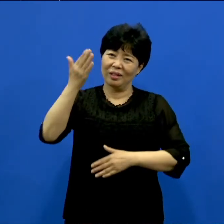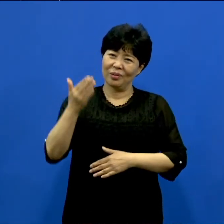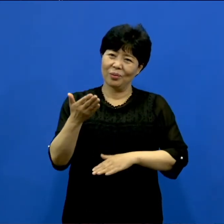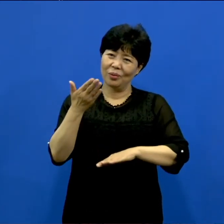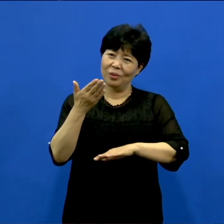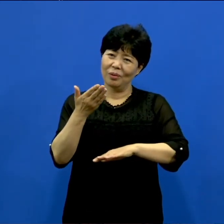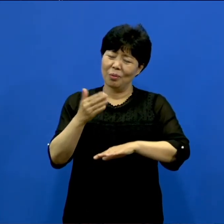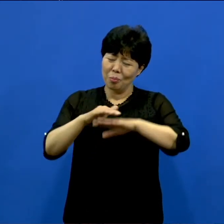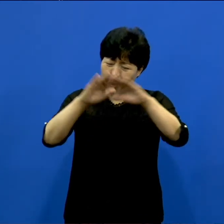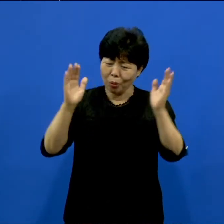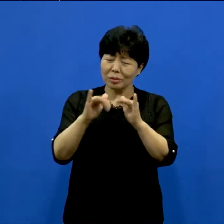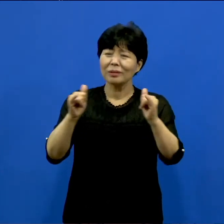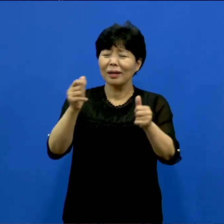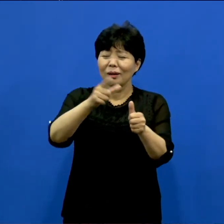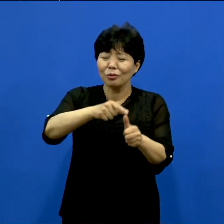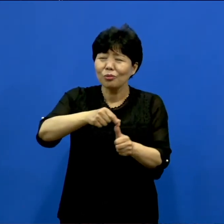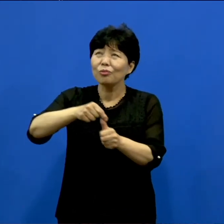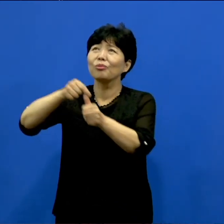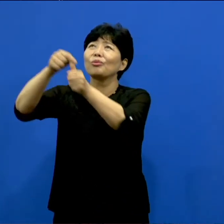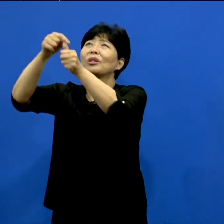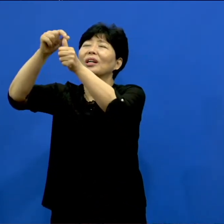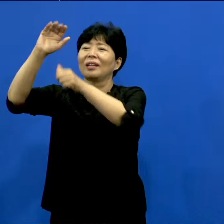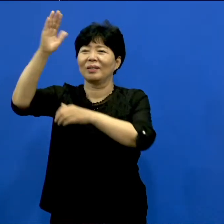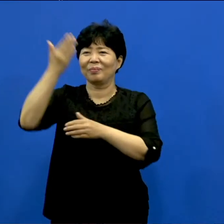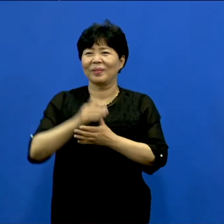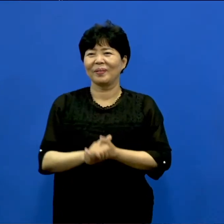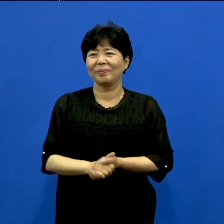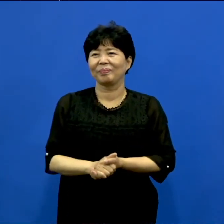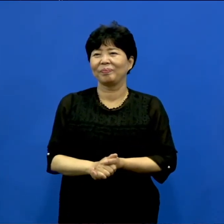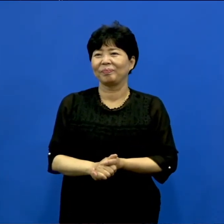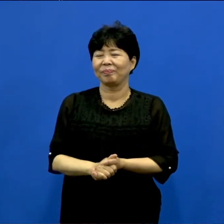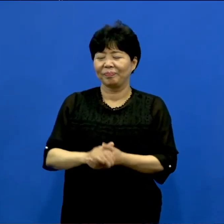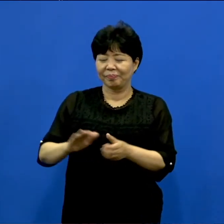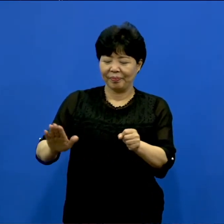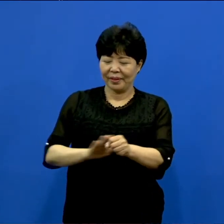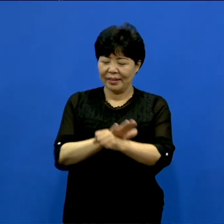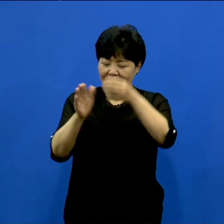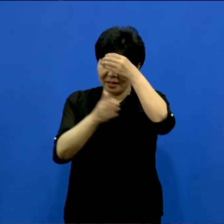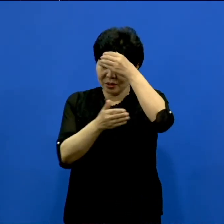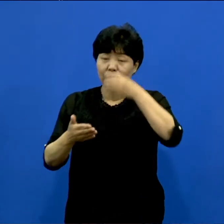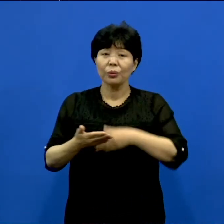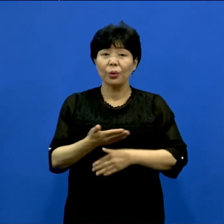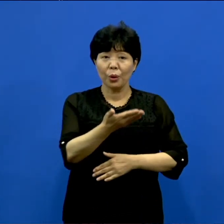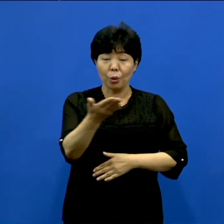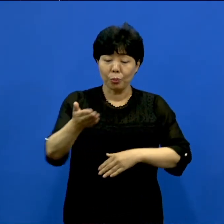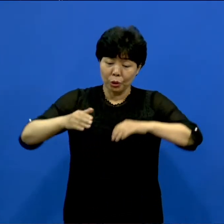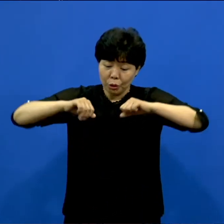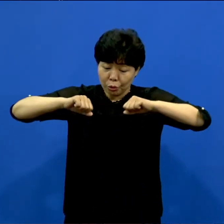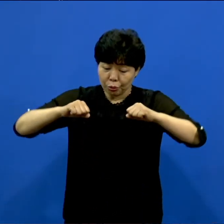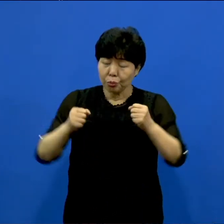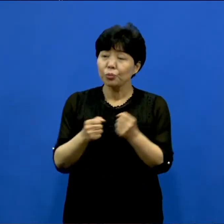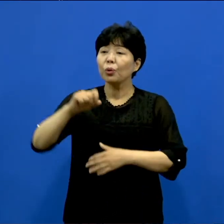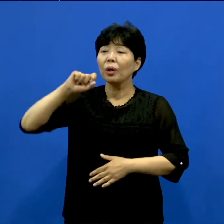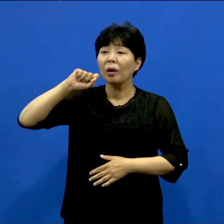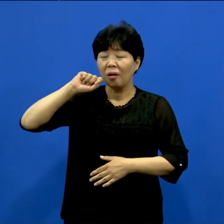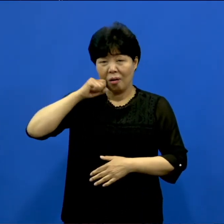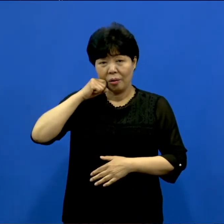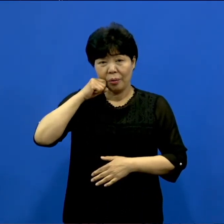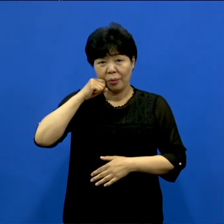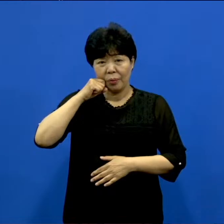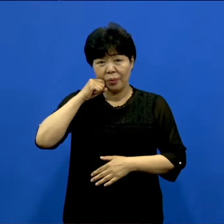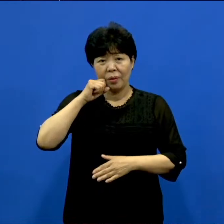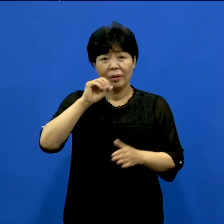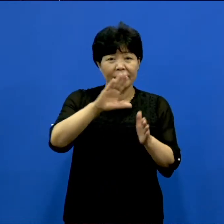구원에 이르게 했다는 것입니다. 사랑하는 성도 여러분, 이 순종이 왜 어려워요? 순종이 때로는